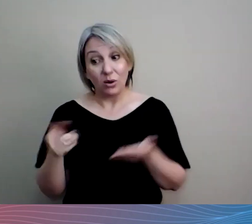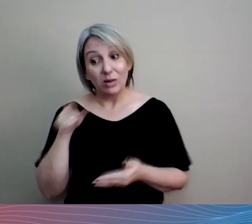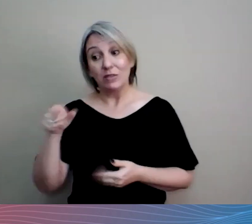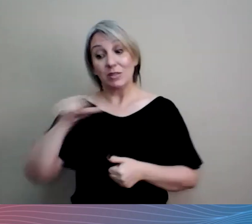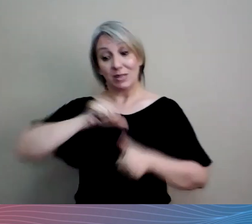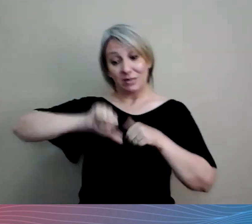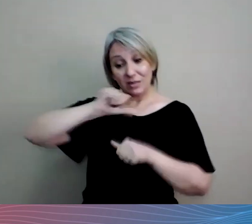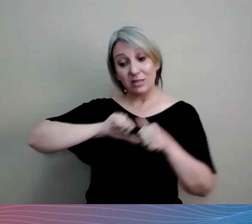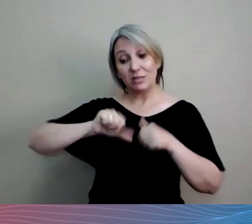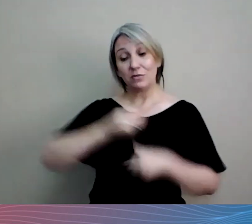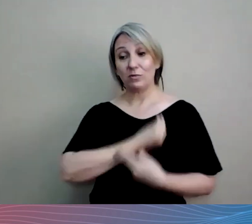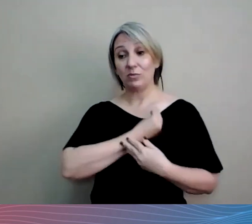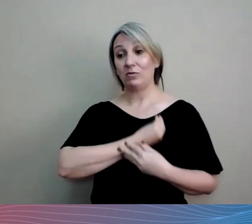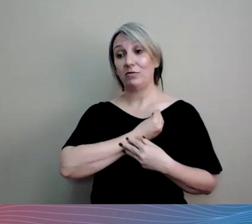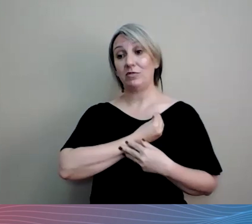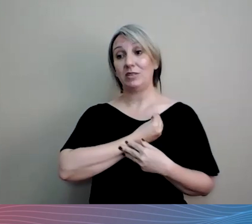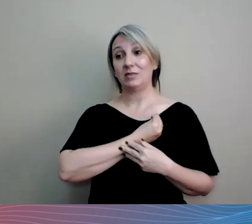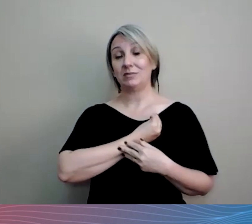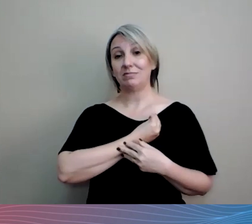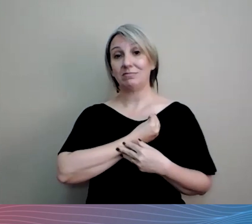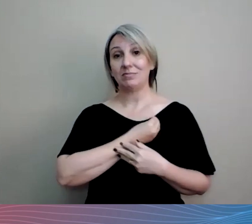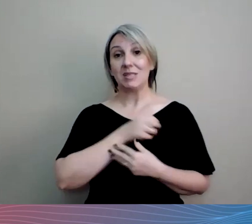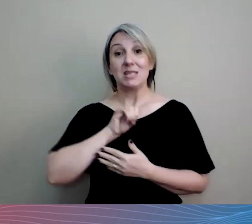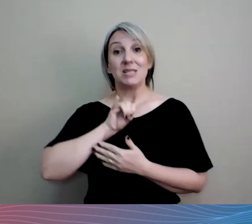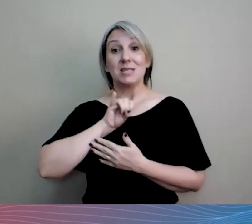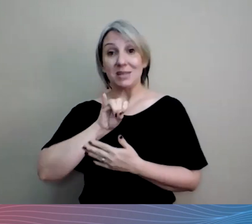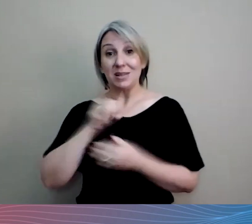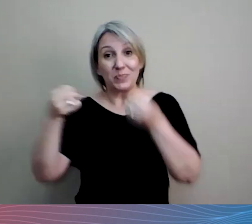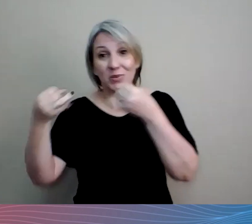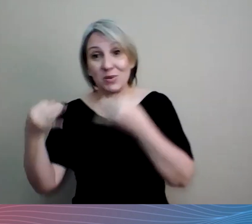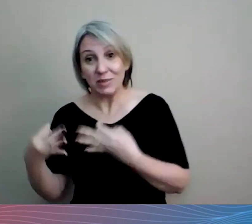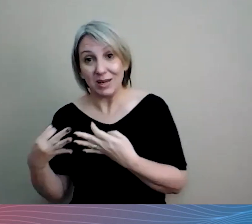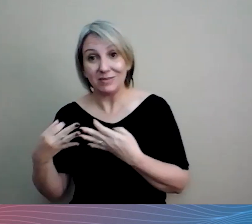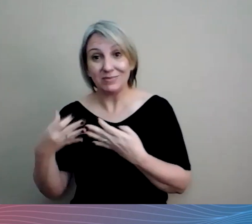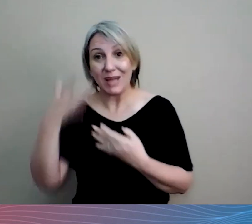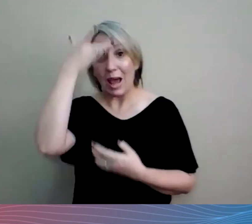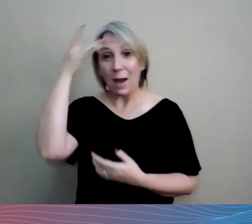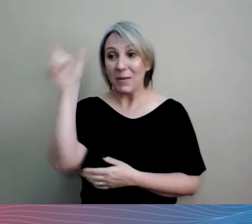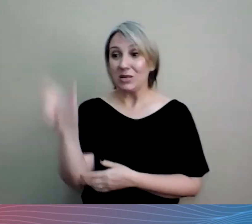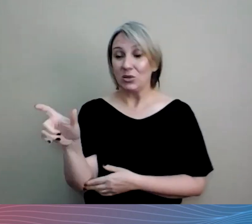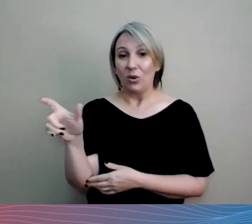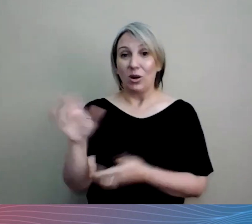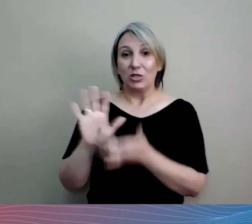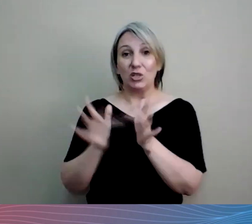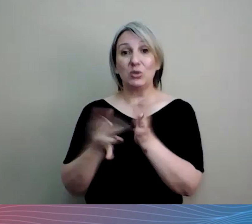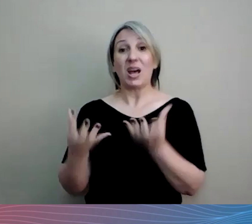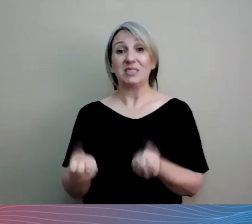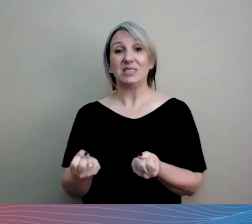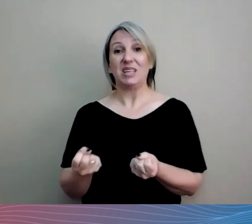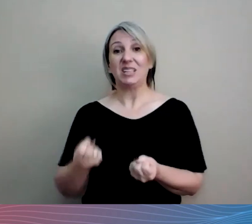Senão nós vamos ganhar muitas pessoas e perdê-las. Então tem que conscientizar, tá?